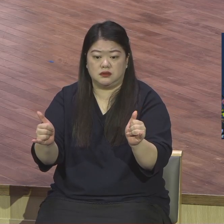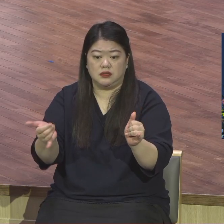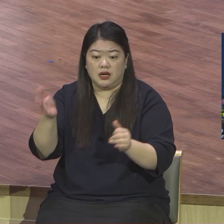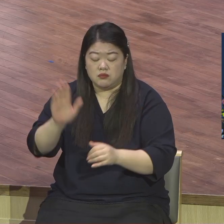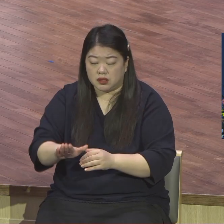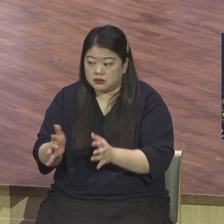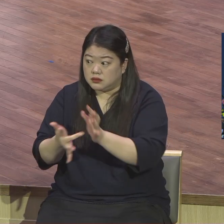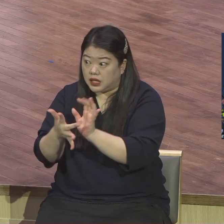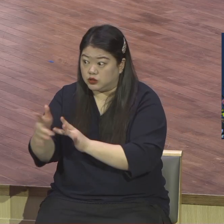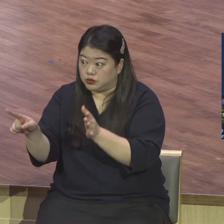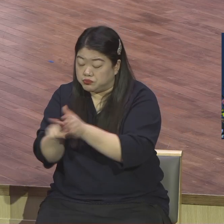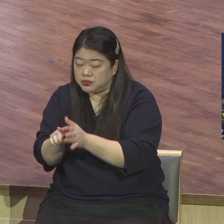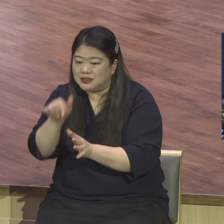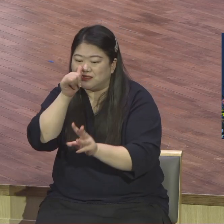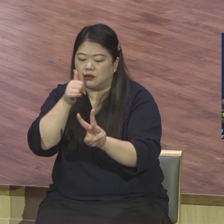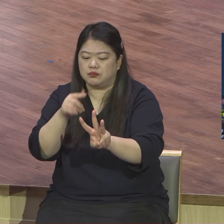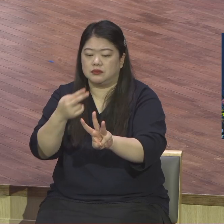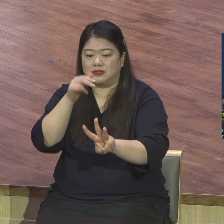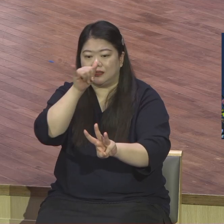공짜로.